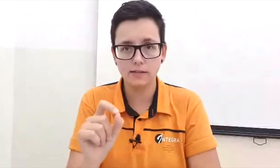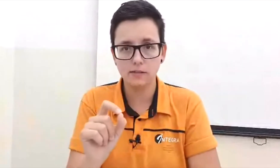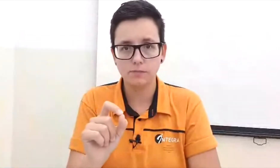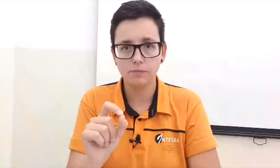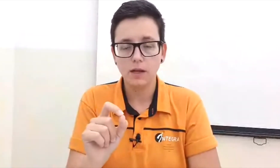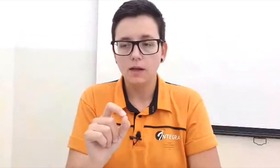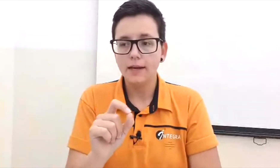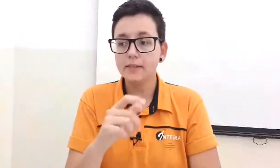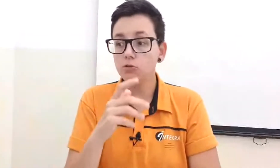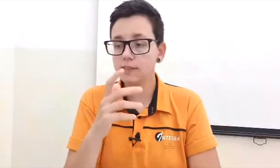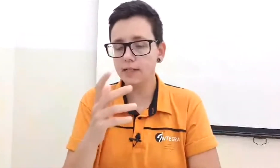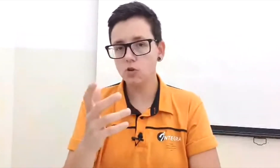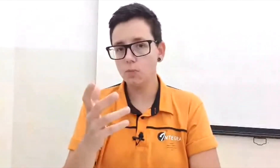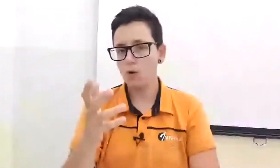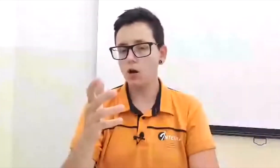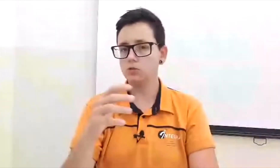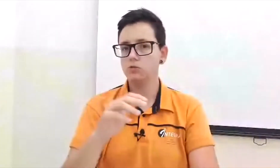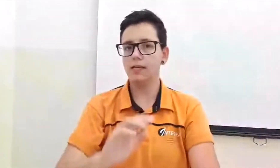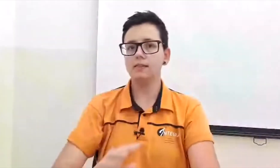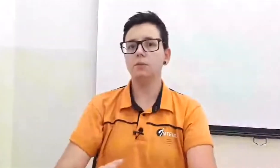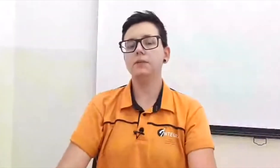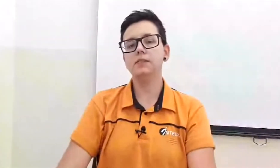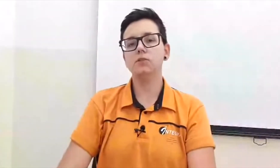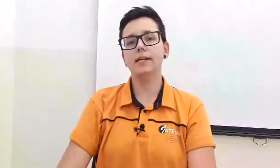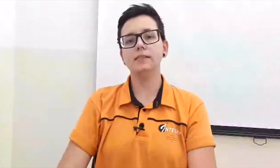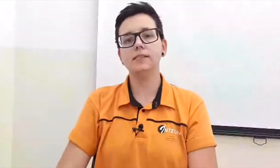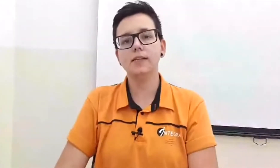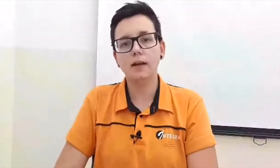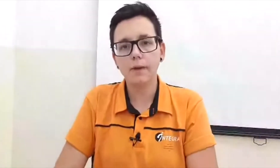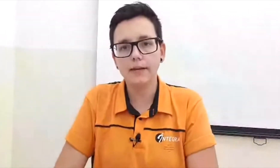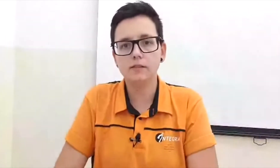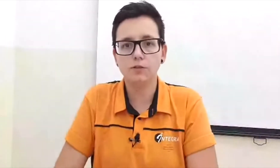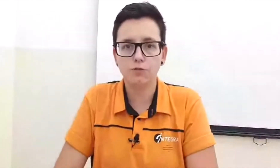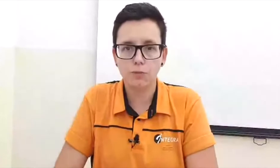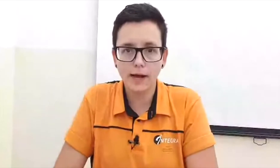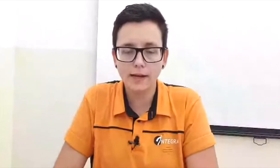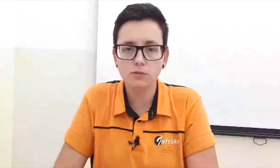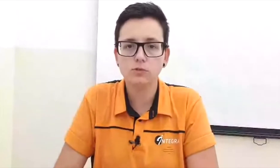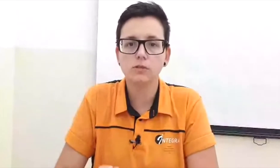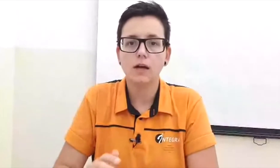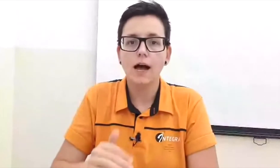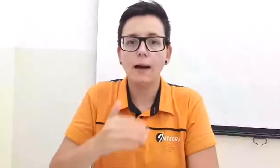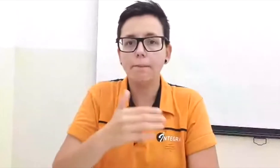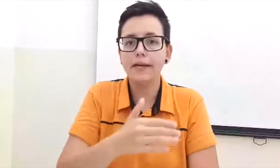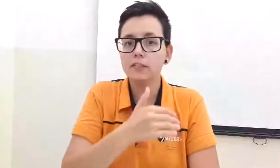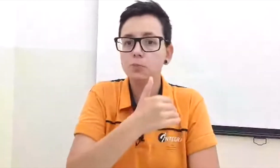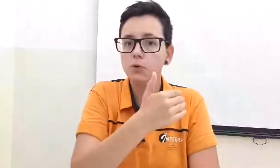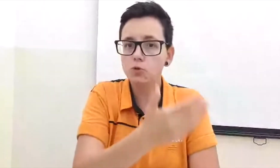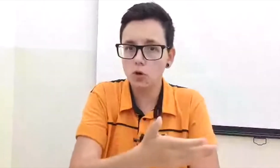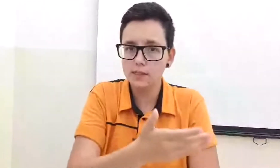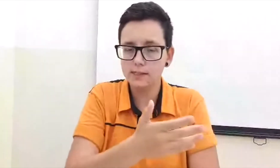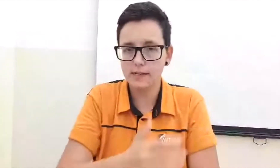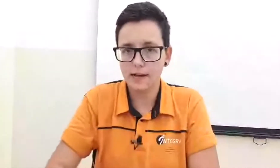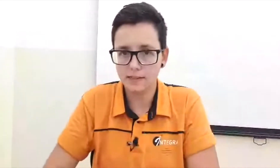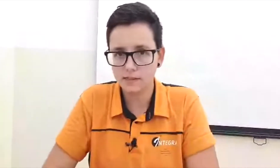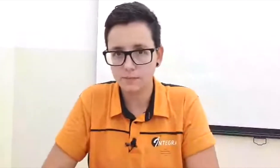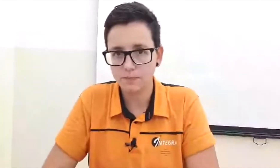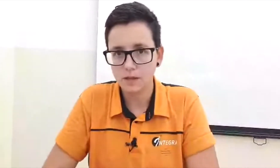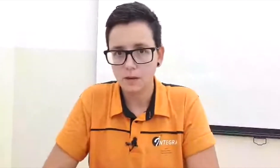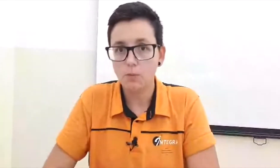sinais. Então, os sinais compostos, eles não precisam necessariamente ser formados apenas por dois sinais.